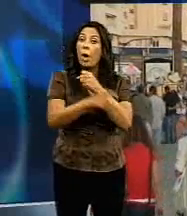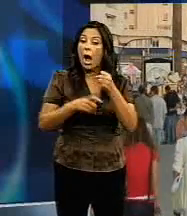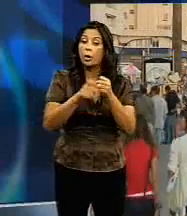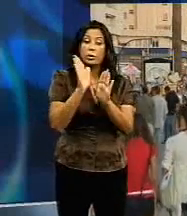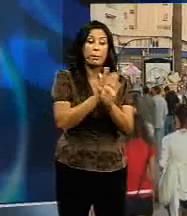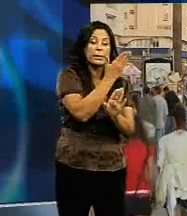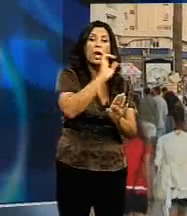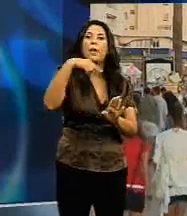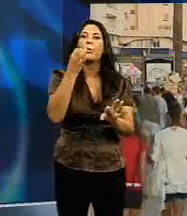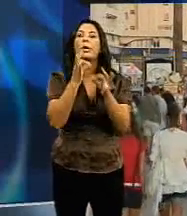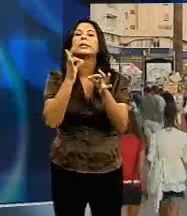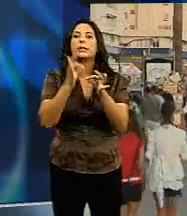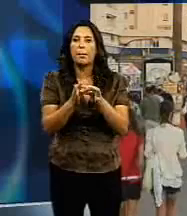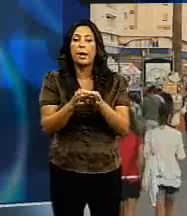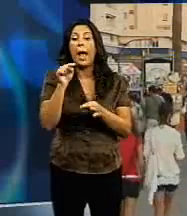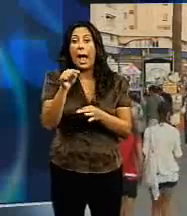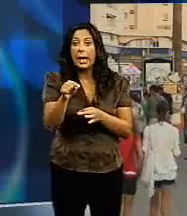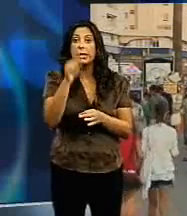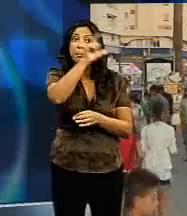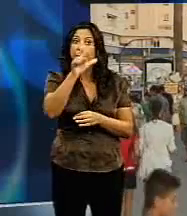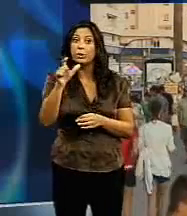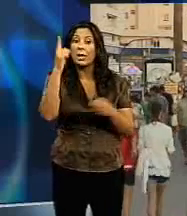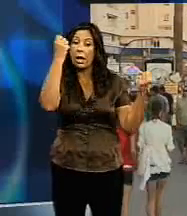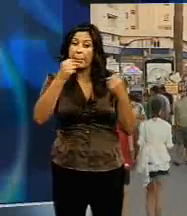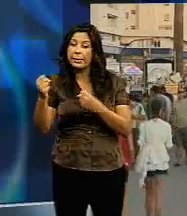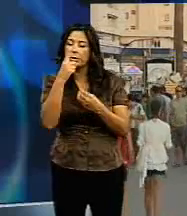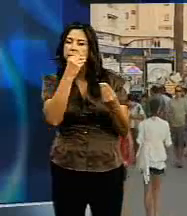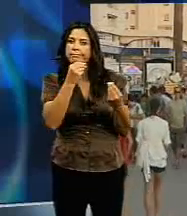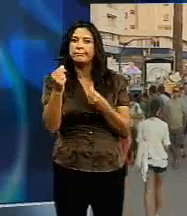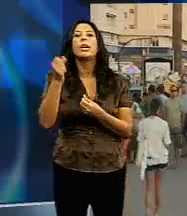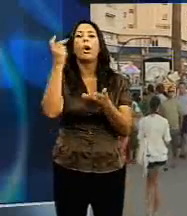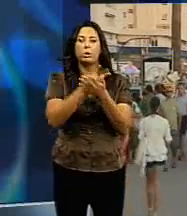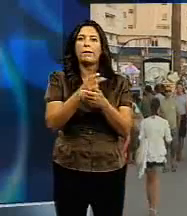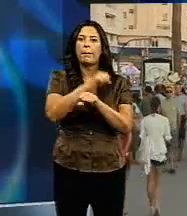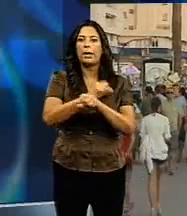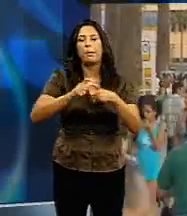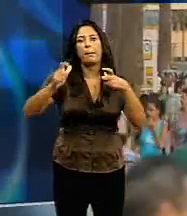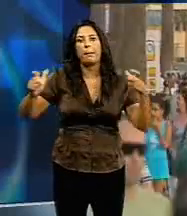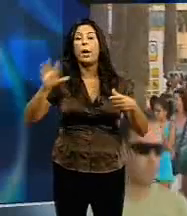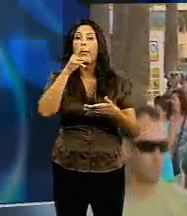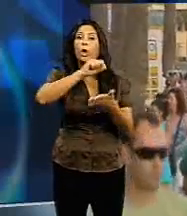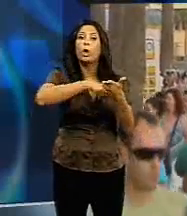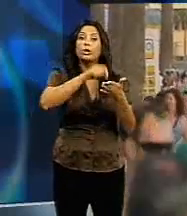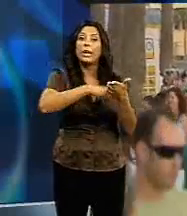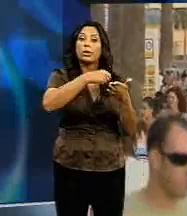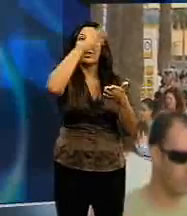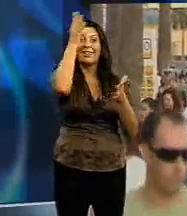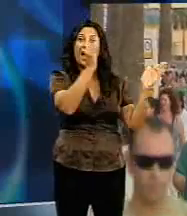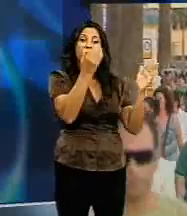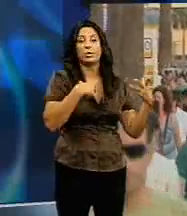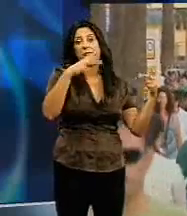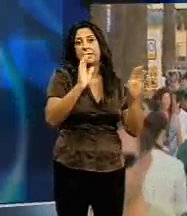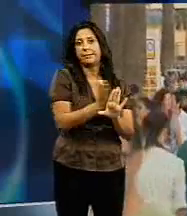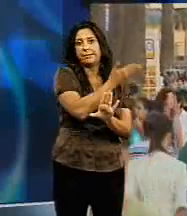llegará septiembre. Entonces los expertos auguran un nuevo incremento de parados tras la finalización de los contratos de verano. Son